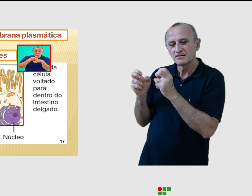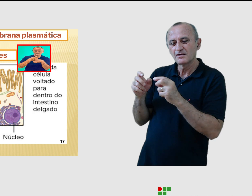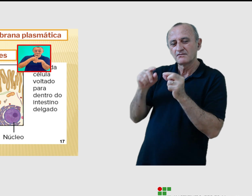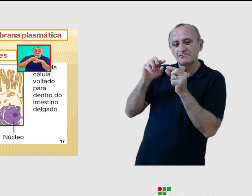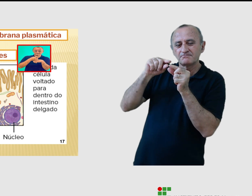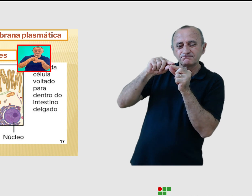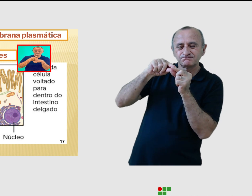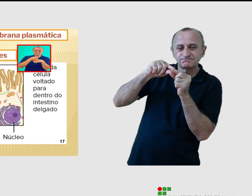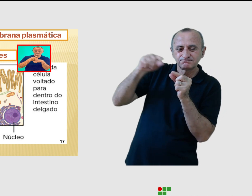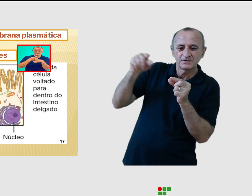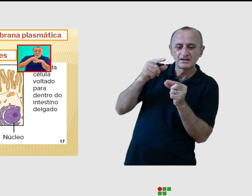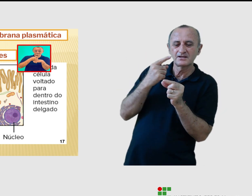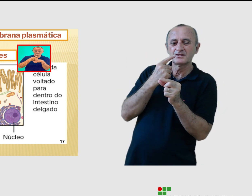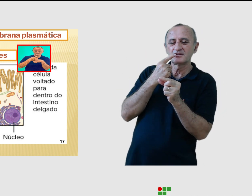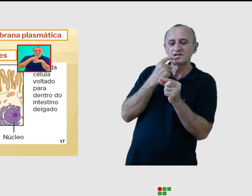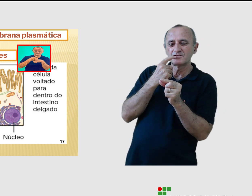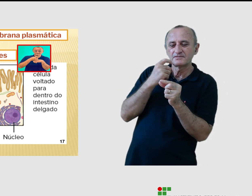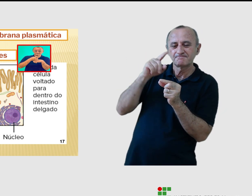microvelocidades.